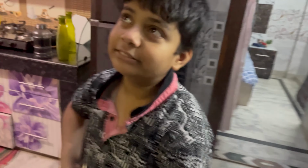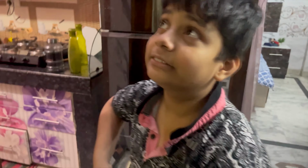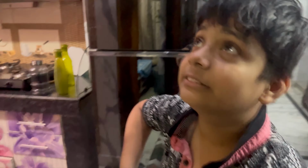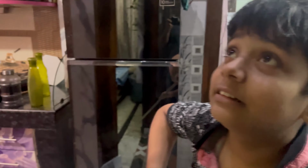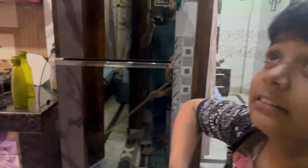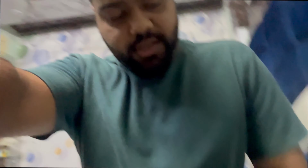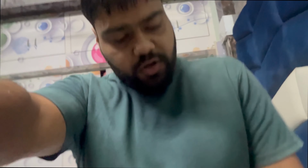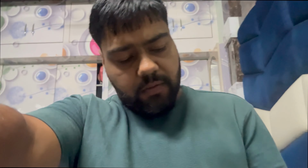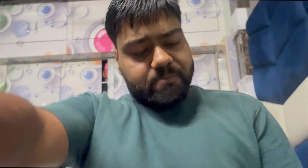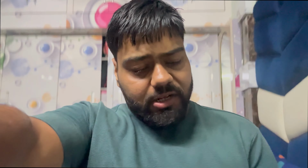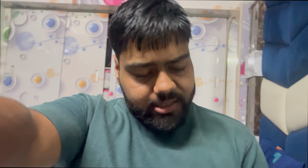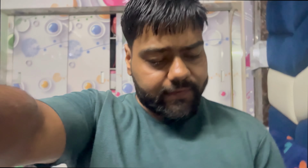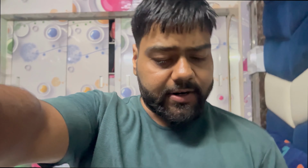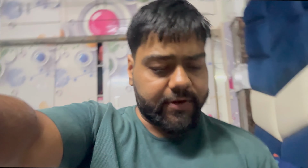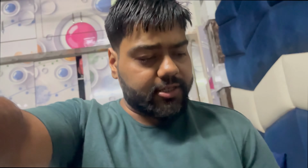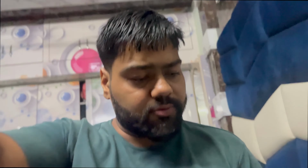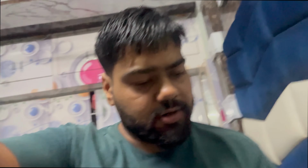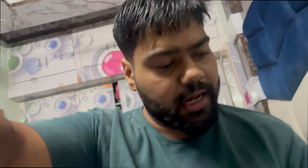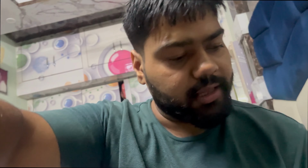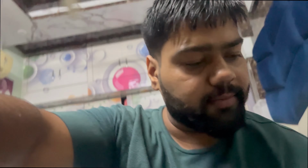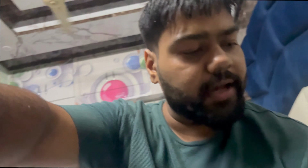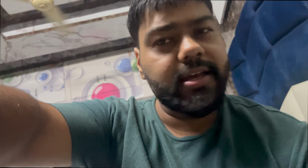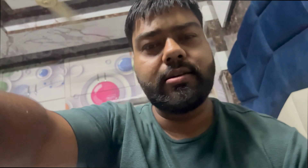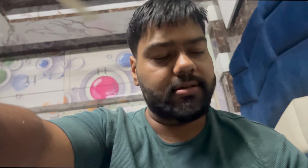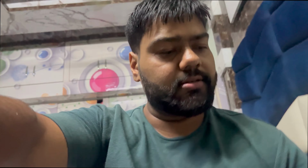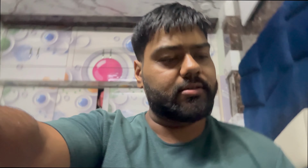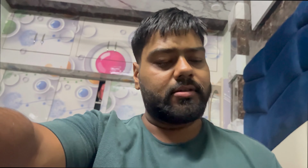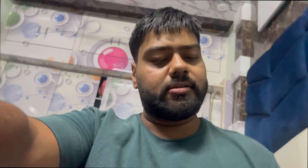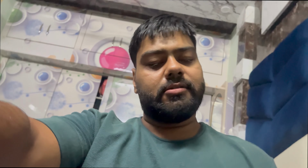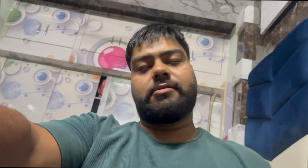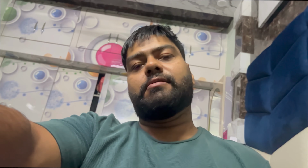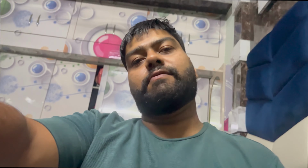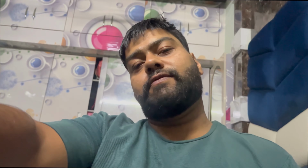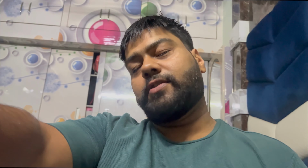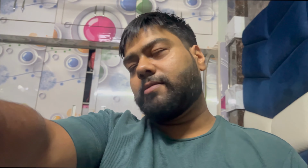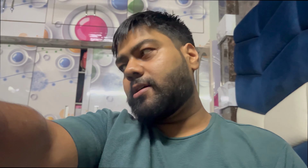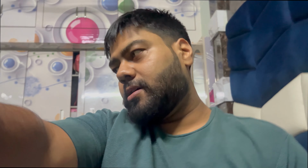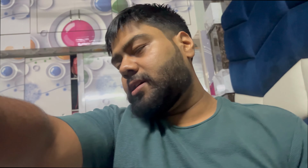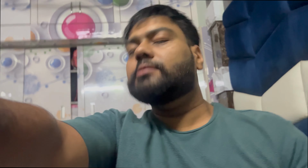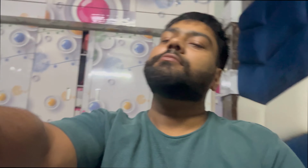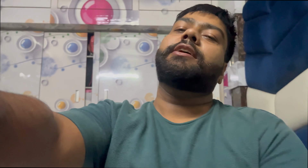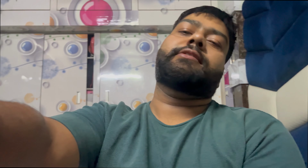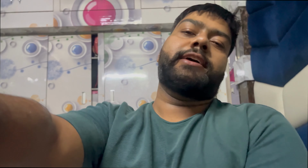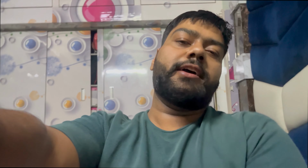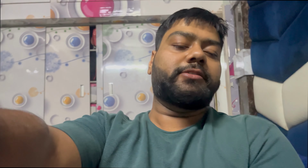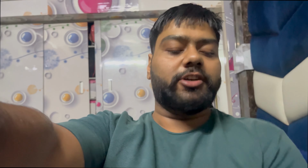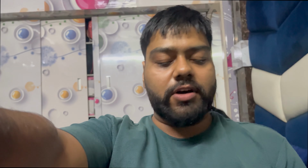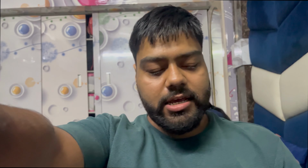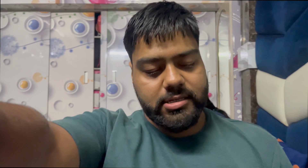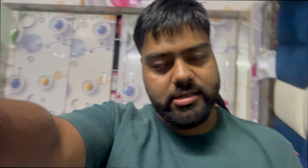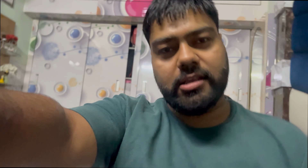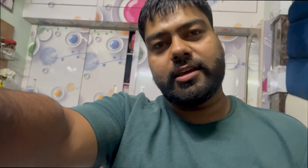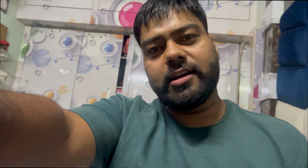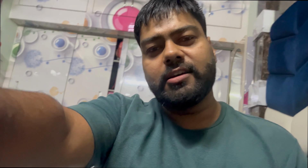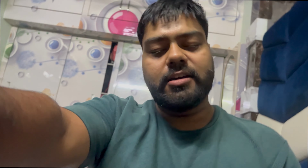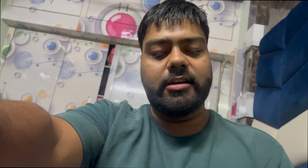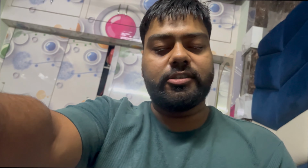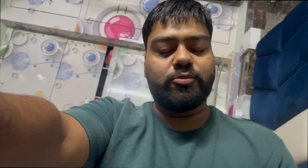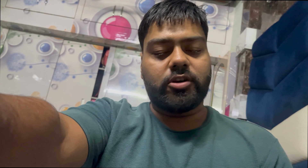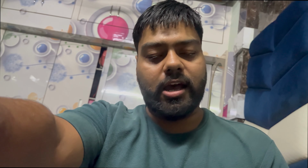लाऊं। चलो चलते हैं फटाफट जिम होके आते हैं भाई, फिर भाई देखते हैं। चलो गाइस चलते हैं, जिम होके आते